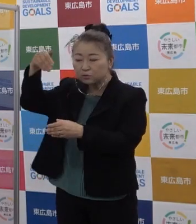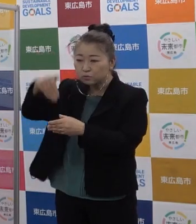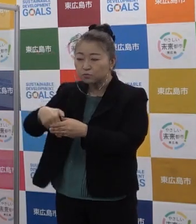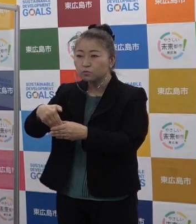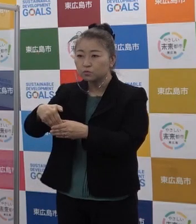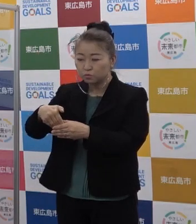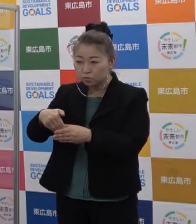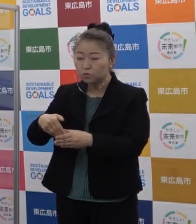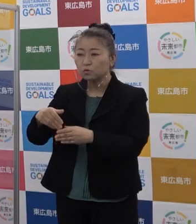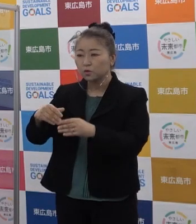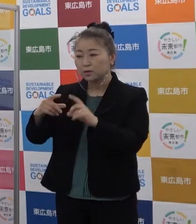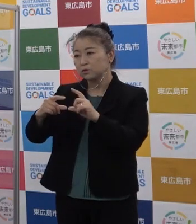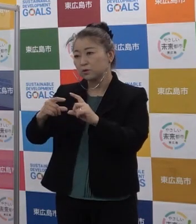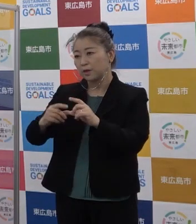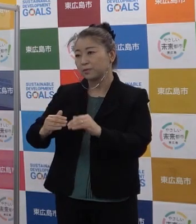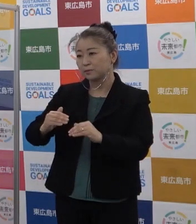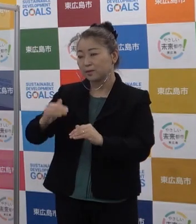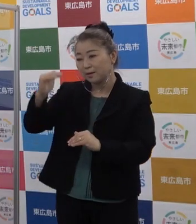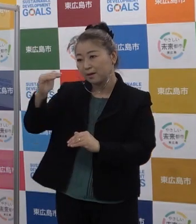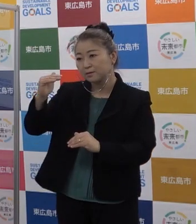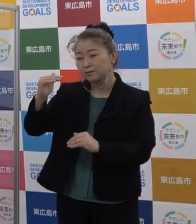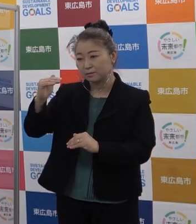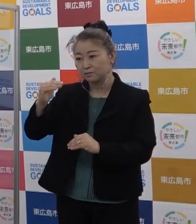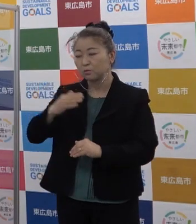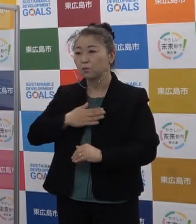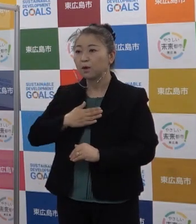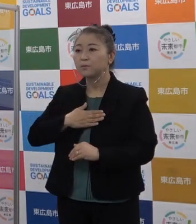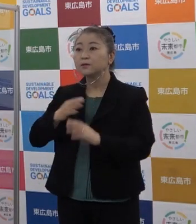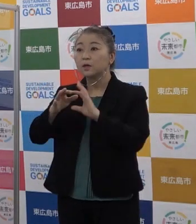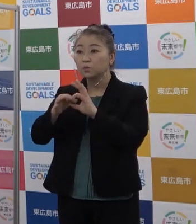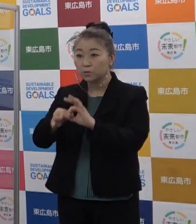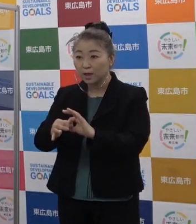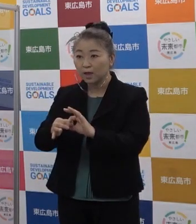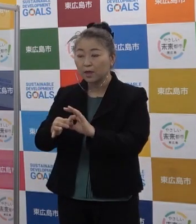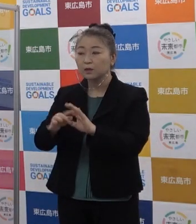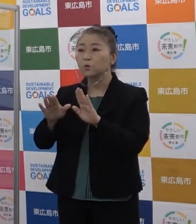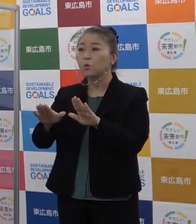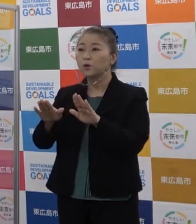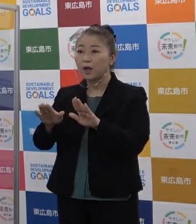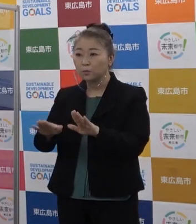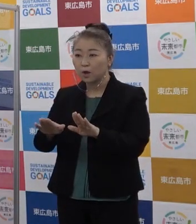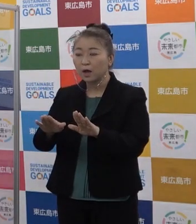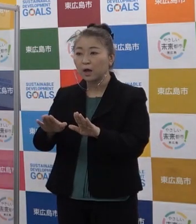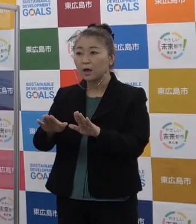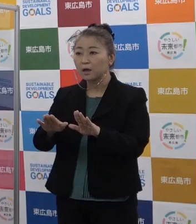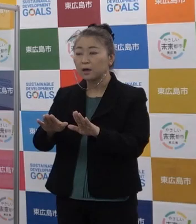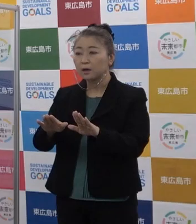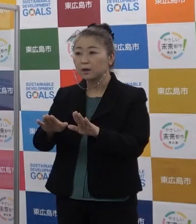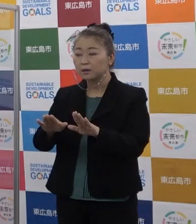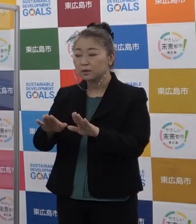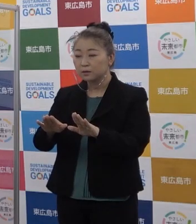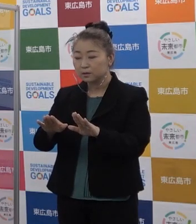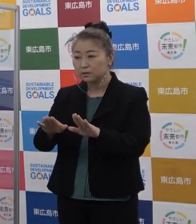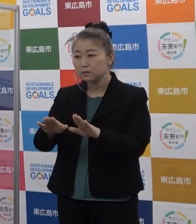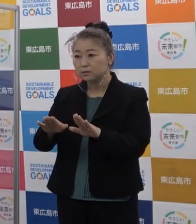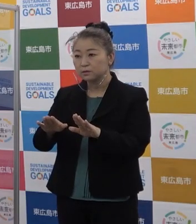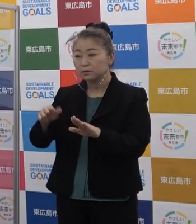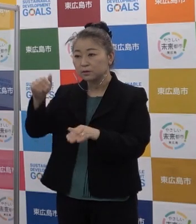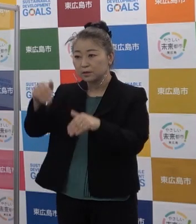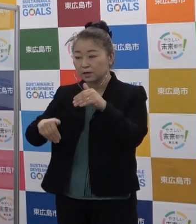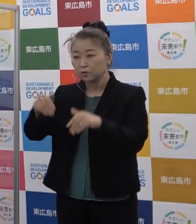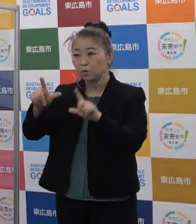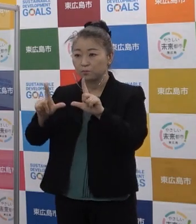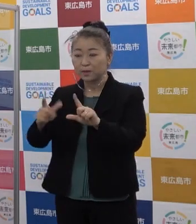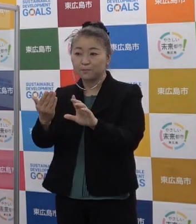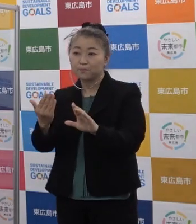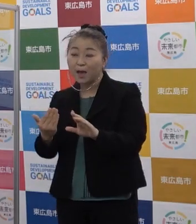ているということであります。そのことから、今回、期日前投票所、とり